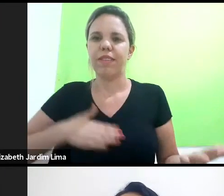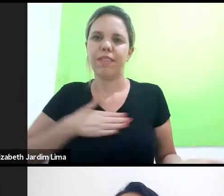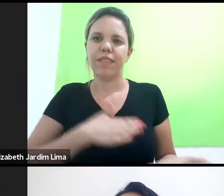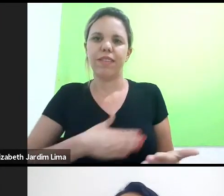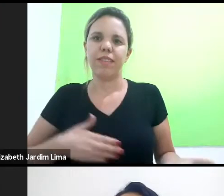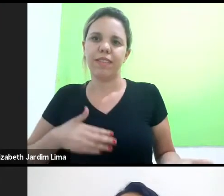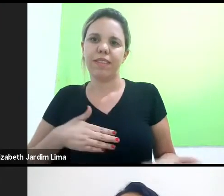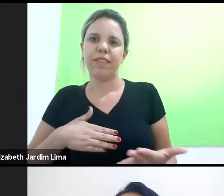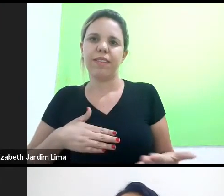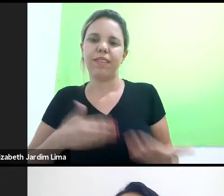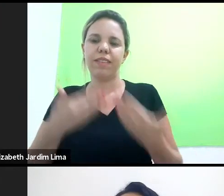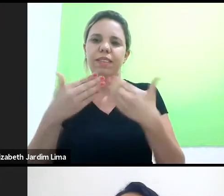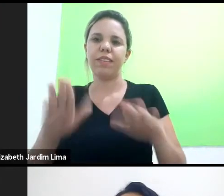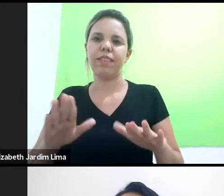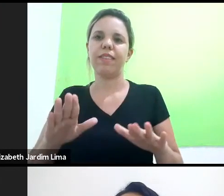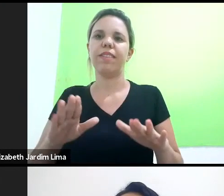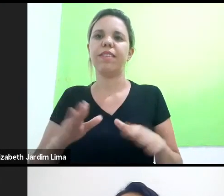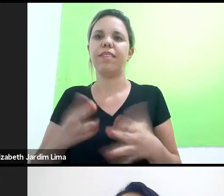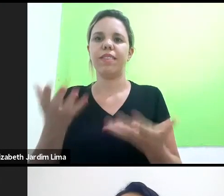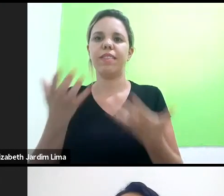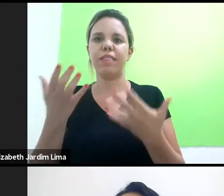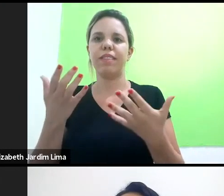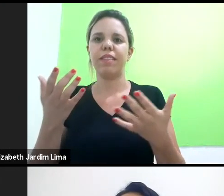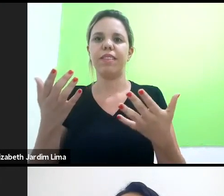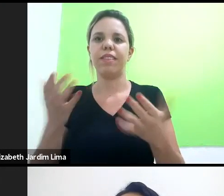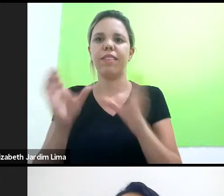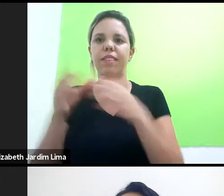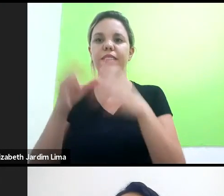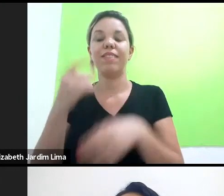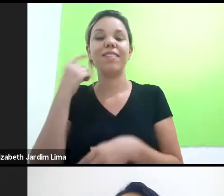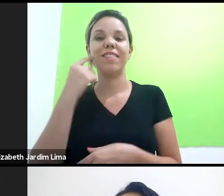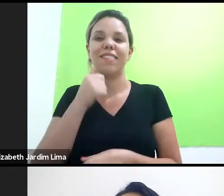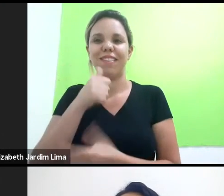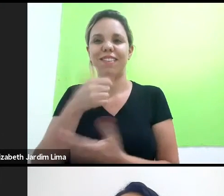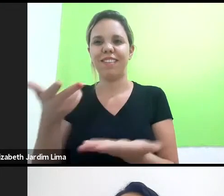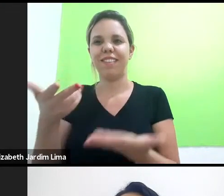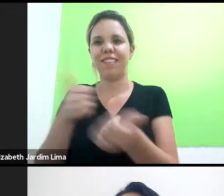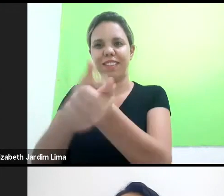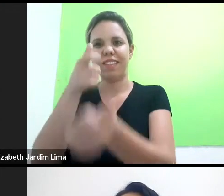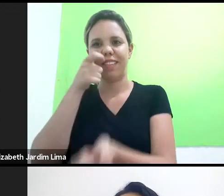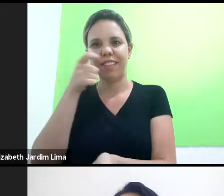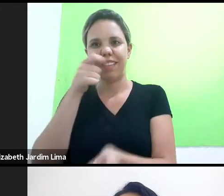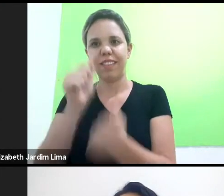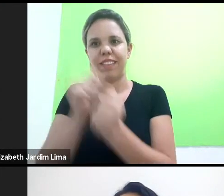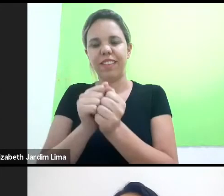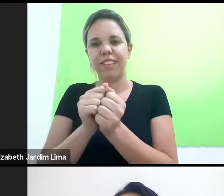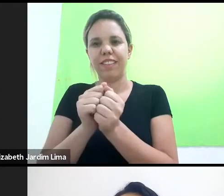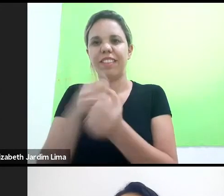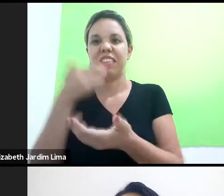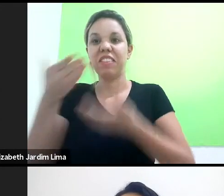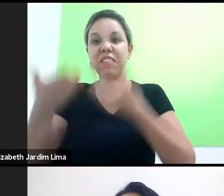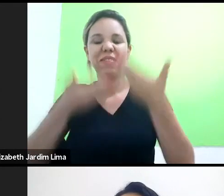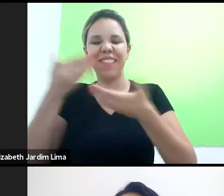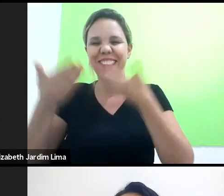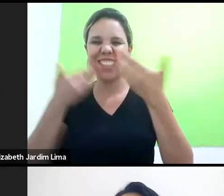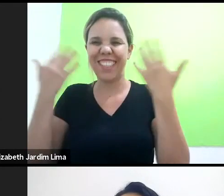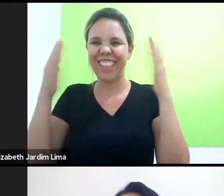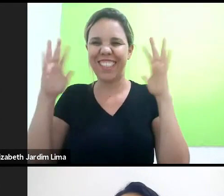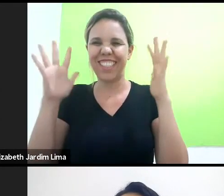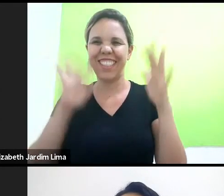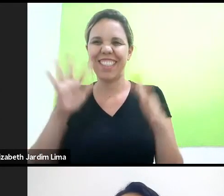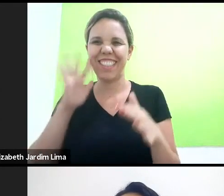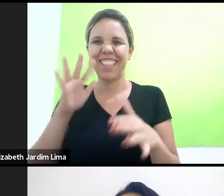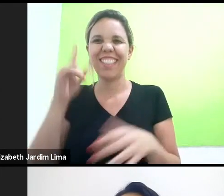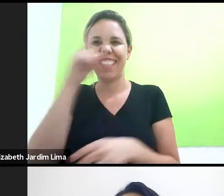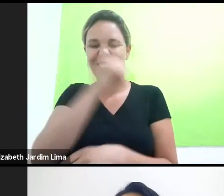pela disponibilidade. Quero agradecer a comunidade surda que está aqui acompanhando a gente, que está super elogiando a Beth pela interpretação. É